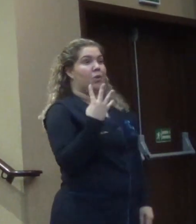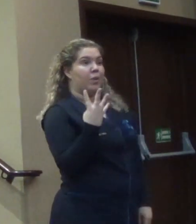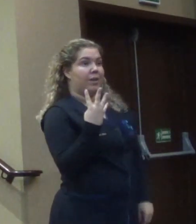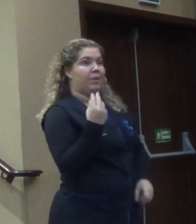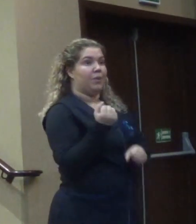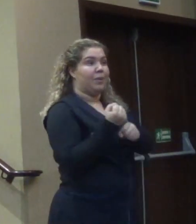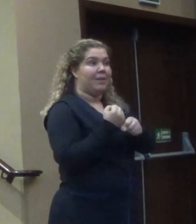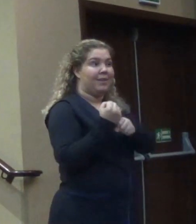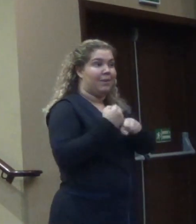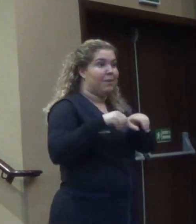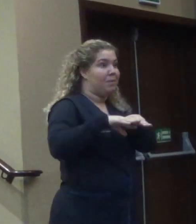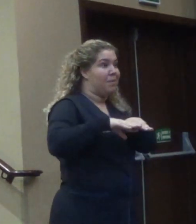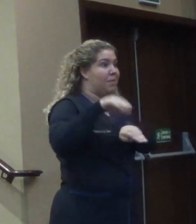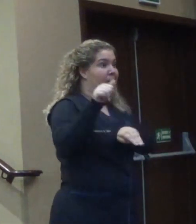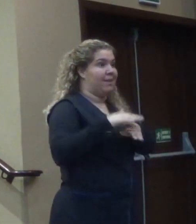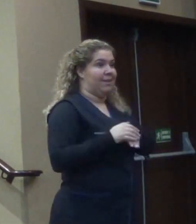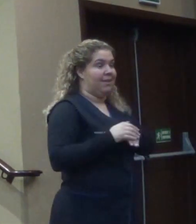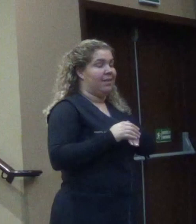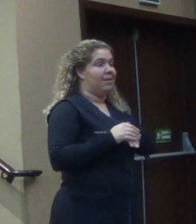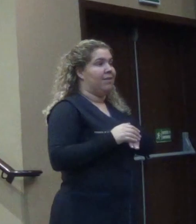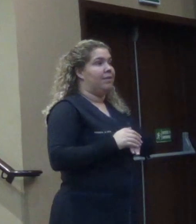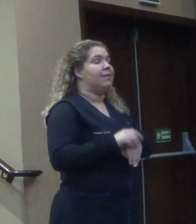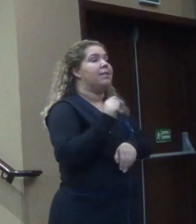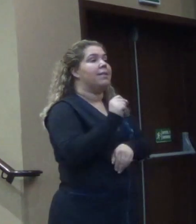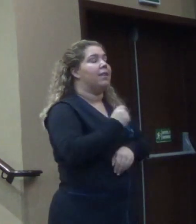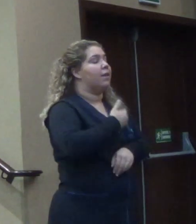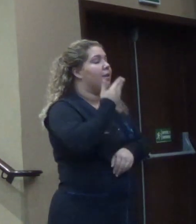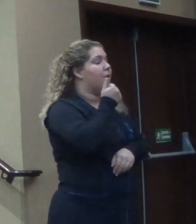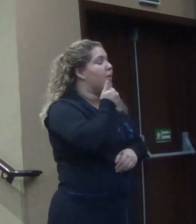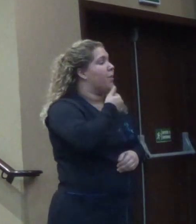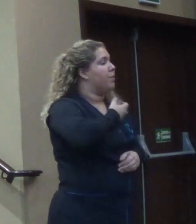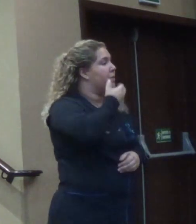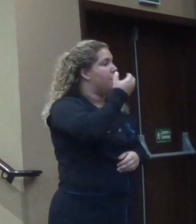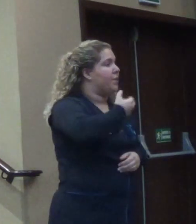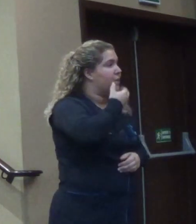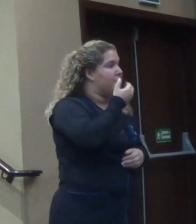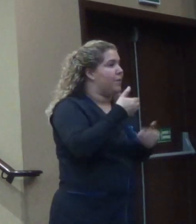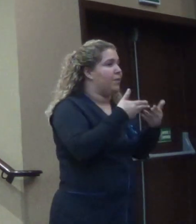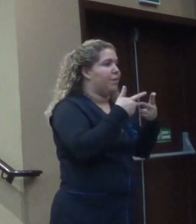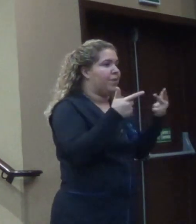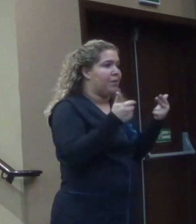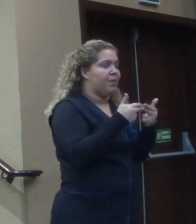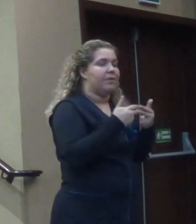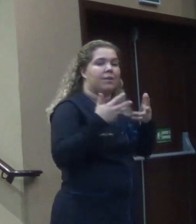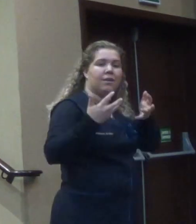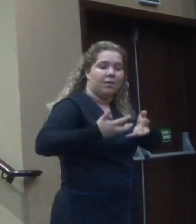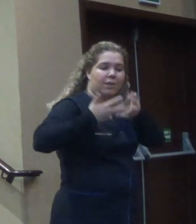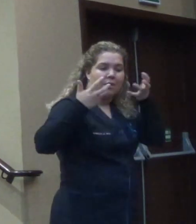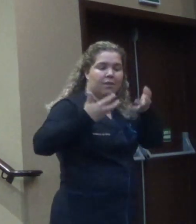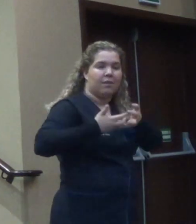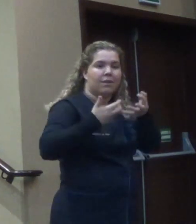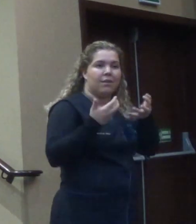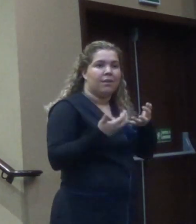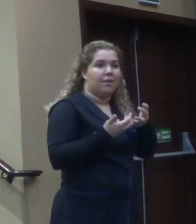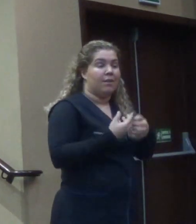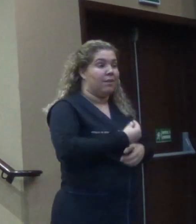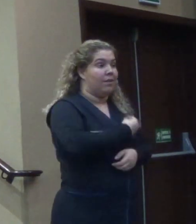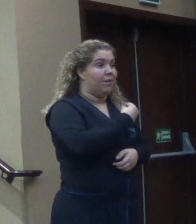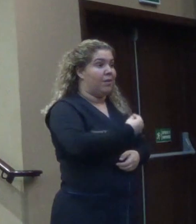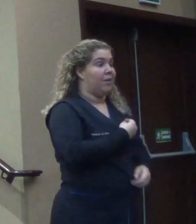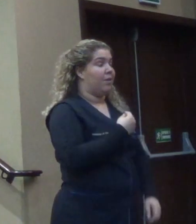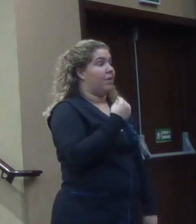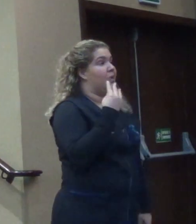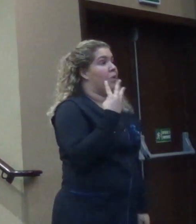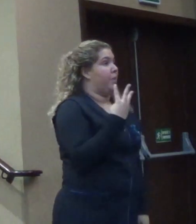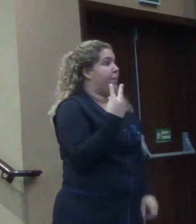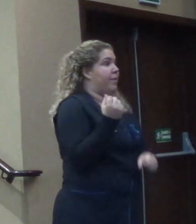come muitas frutas e verduras regularmente vive outros 4 a 5 anos mais. De tal forma que nesse estudo